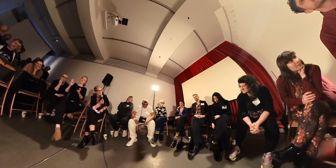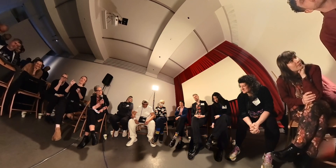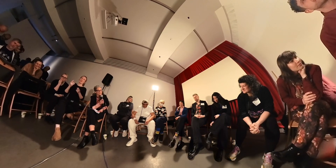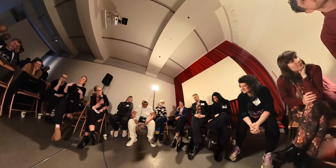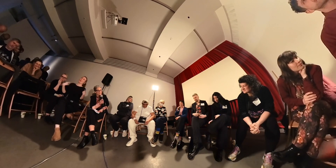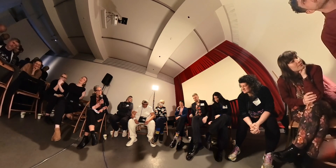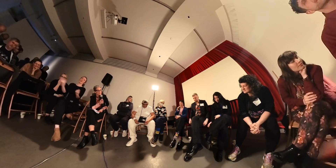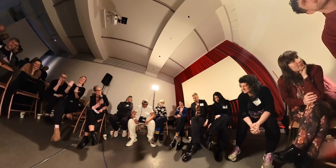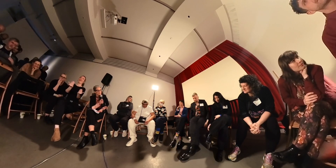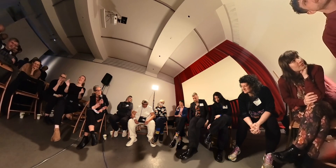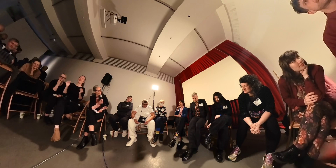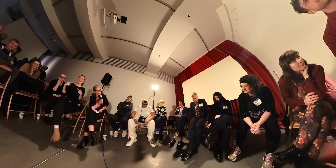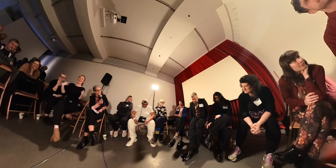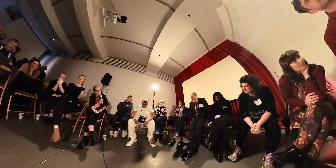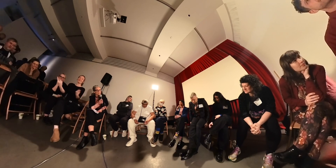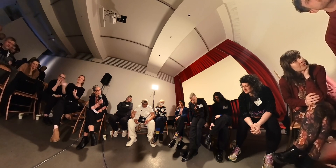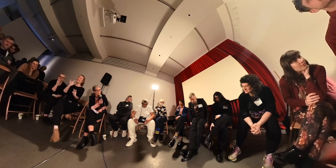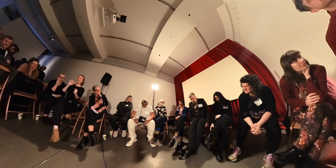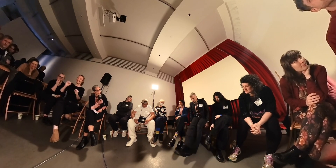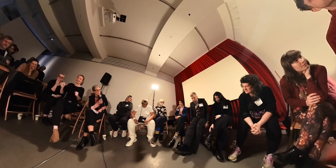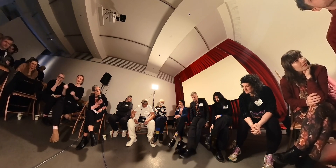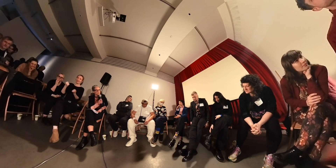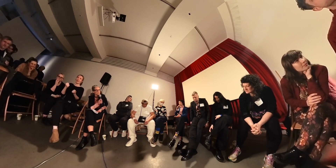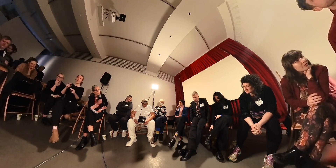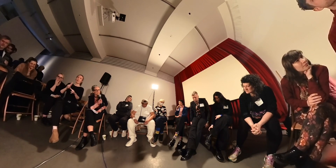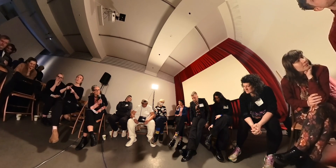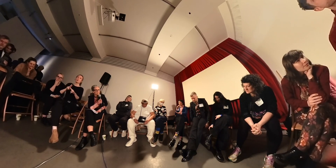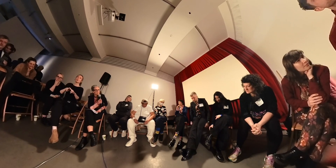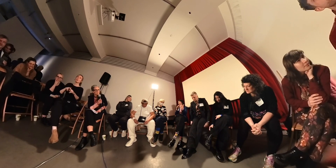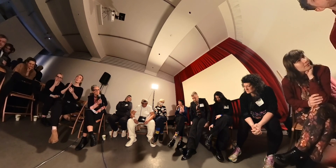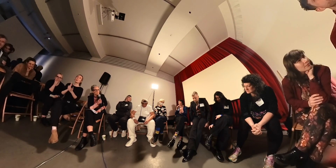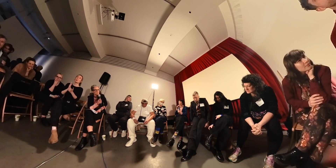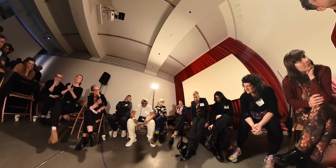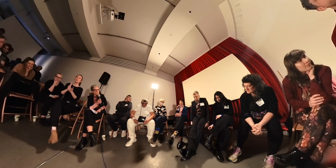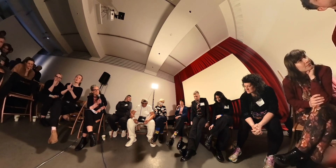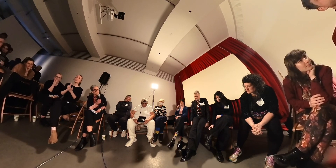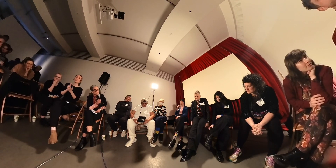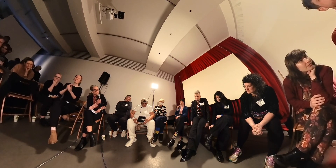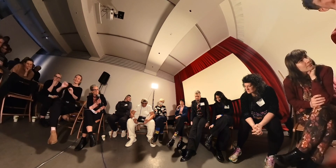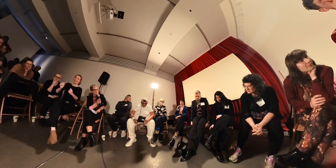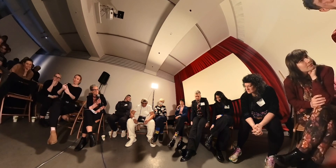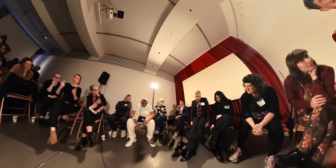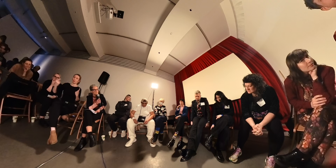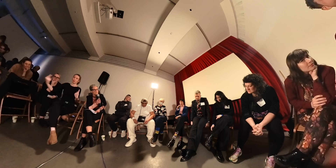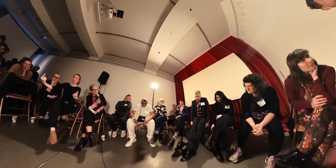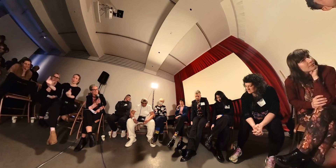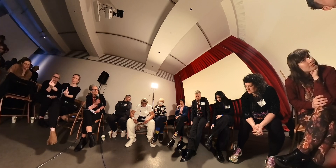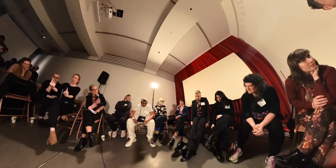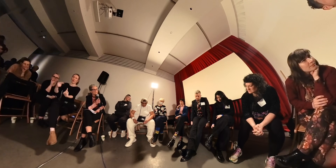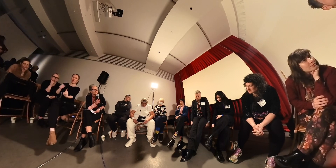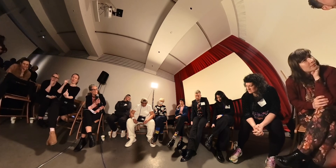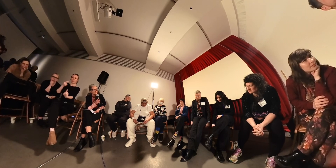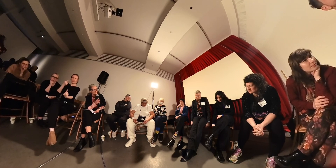krok, zase nějaký takový prostor vytvořit, ale vlastně, když jsme se podívali zpět, tak jsme vlastně našli,